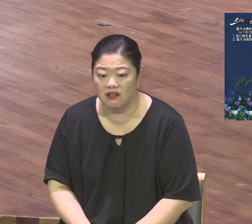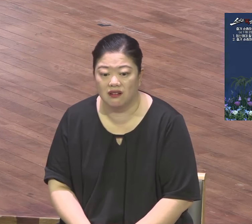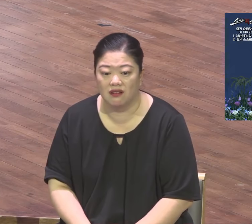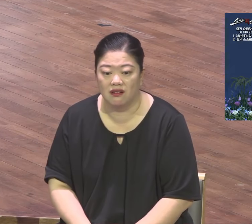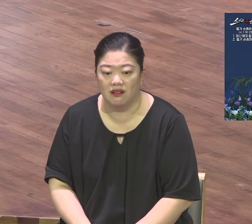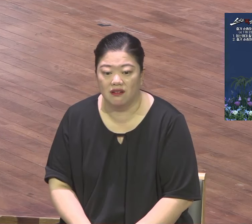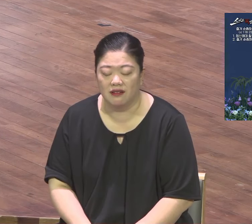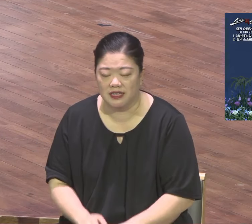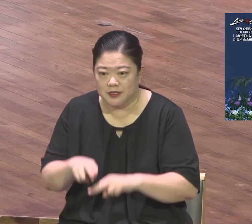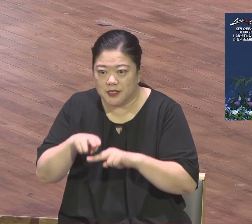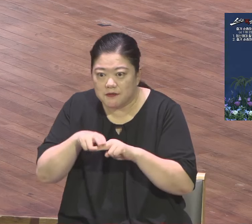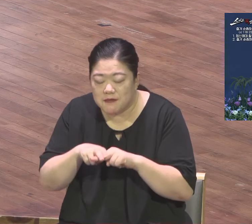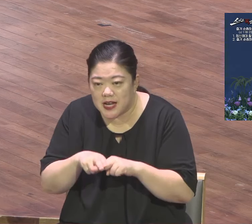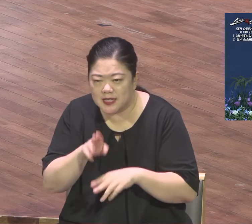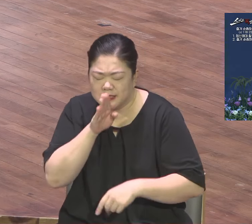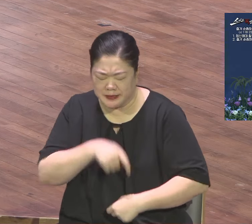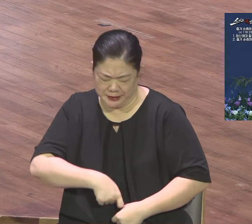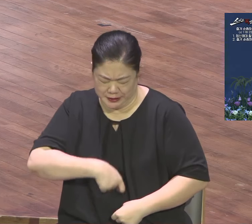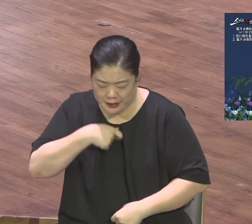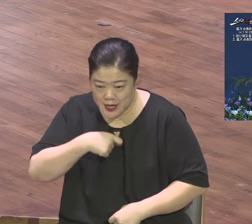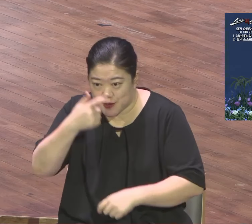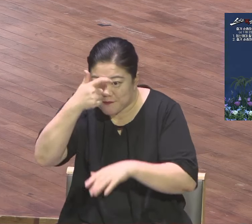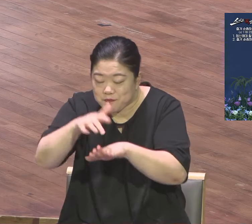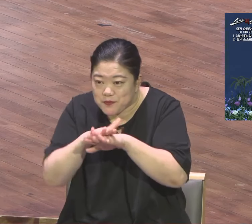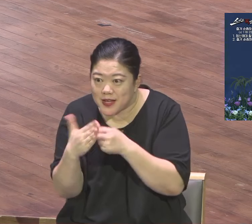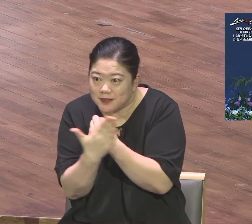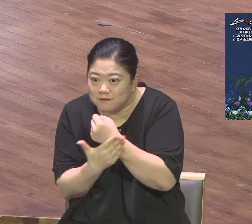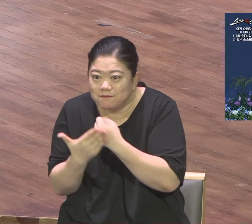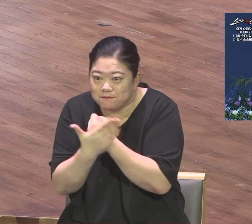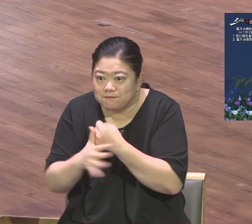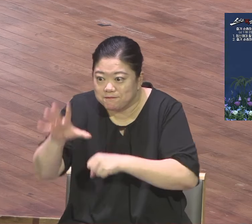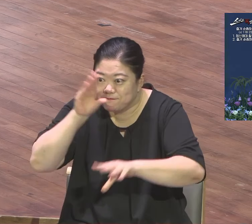진심으로 하라, 진심으로. 진심으로 하나님 나오라는 것입니다.